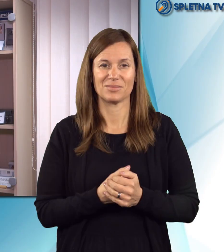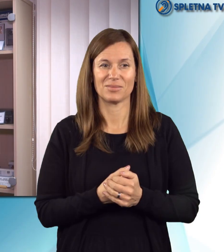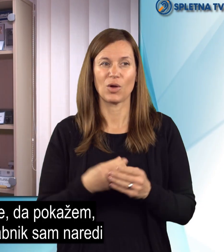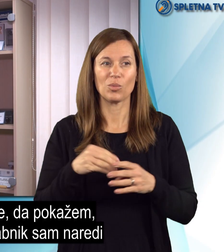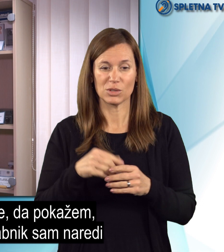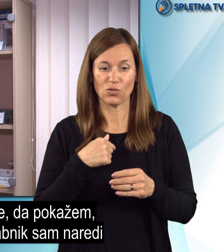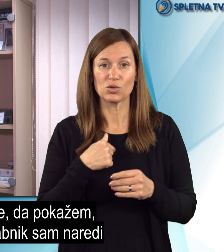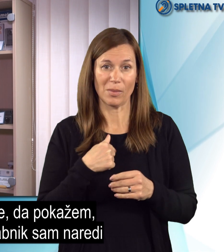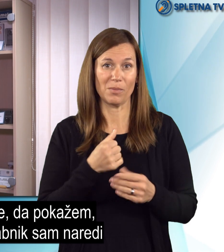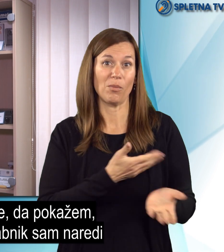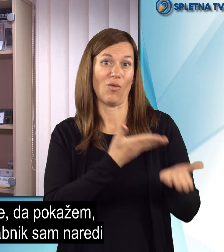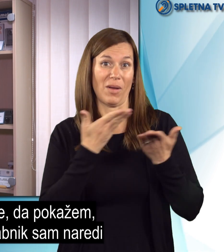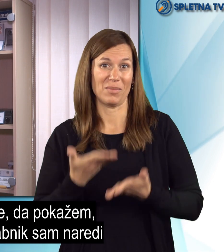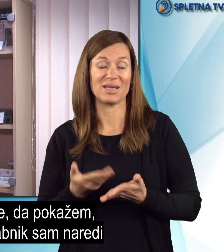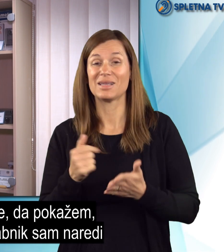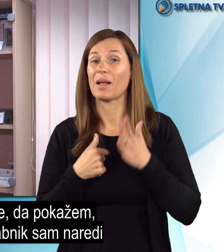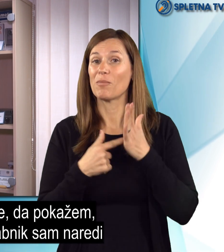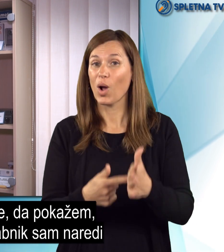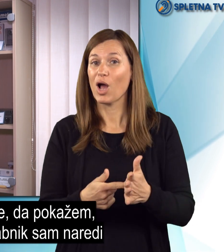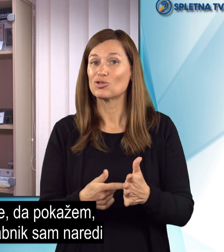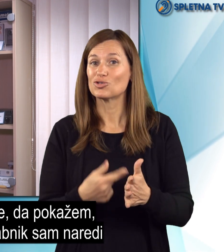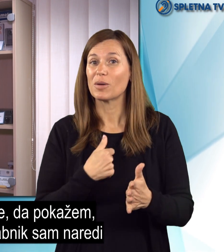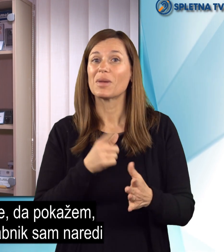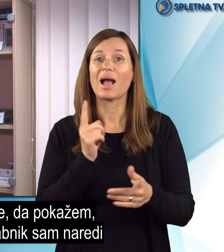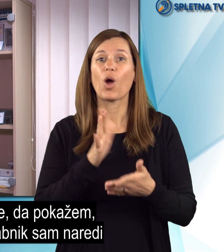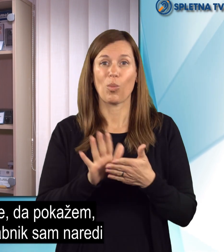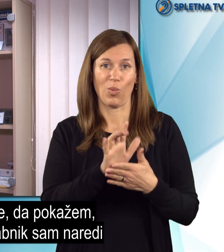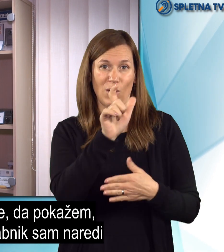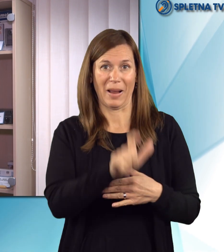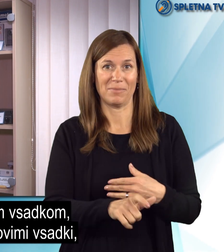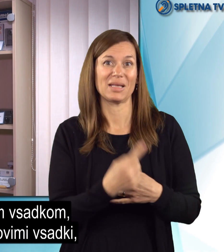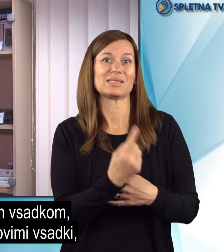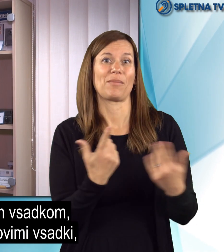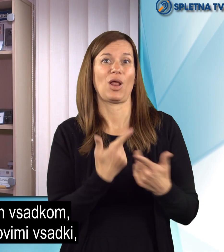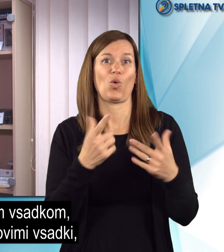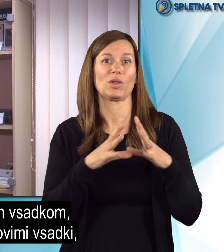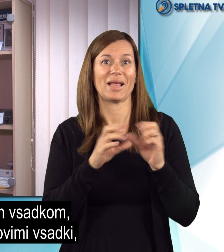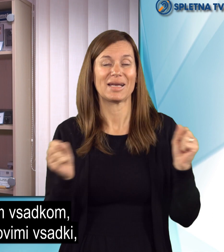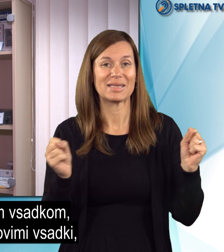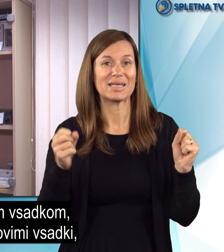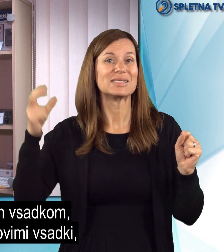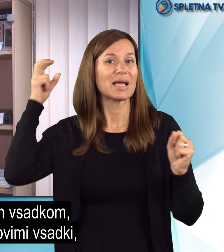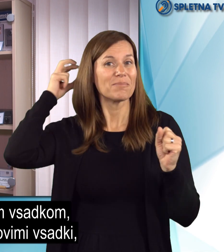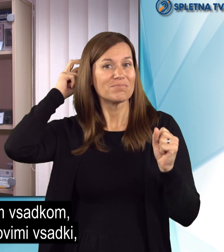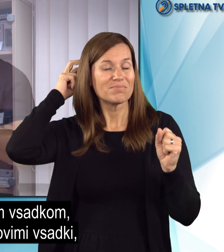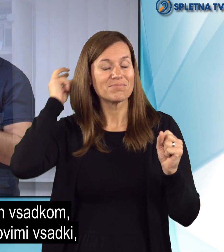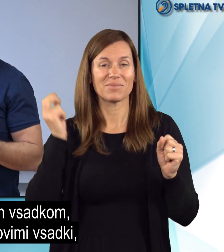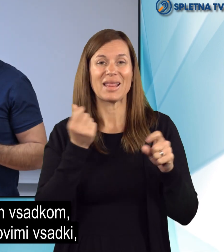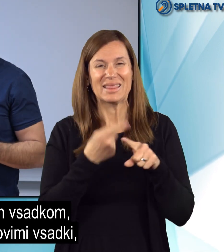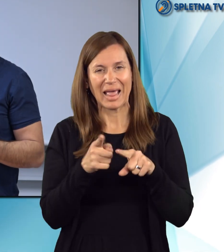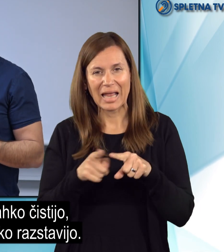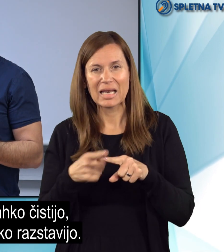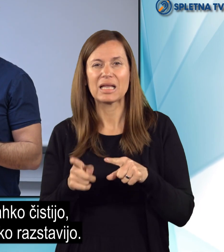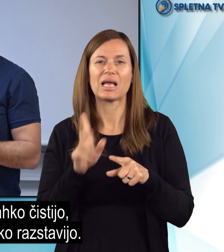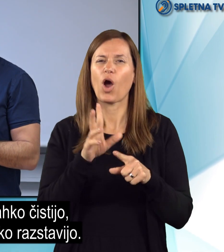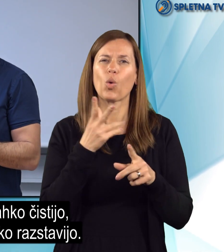V bistvu so me povabili, da pokažem, kaj lahko uporabnik sam naredi s kohlearnim implantom, se pravi z Medelovimi implanti, koliko jih